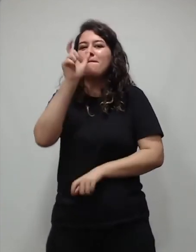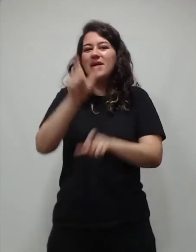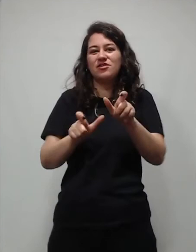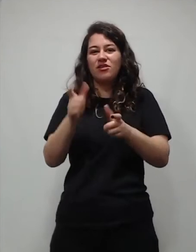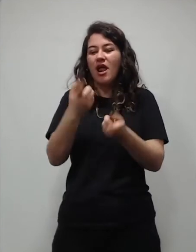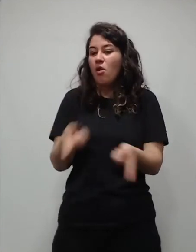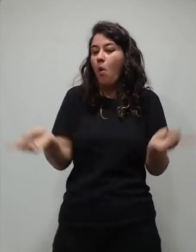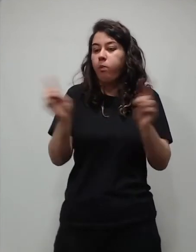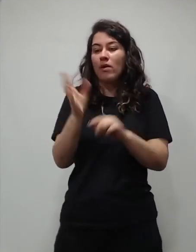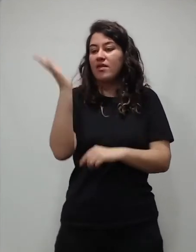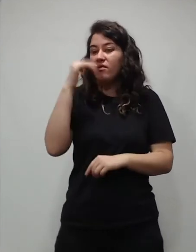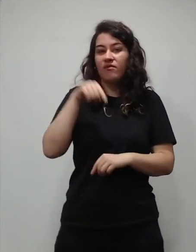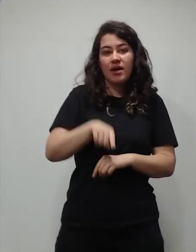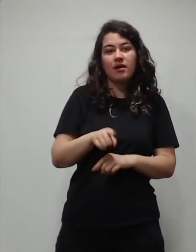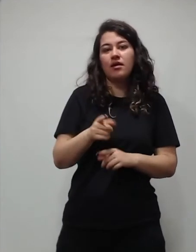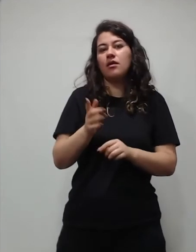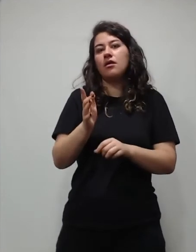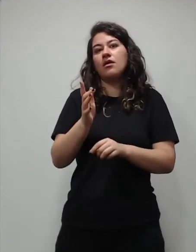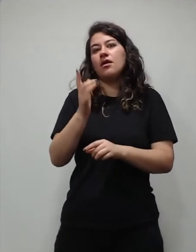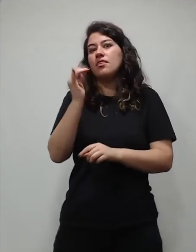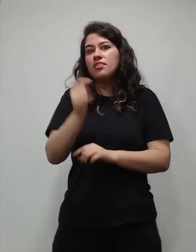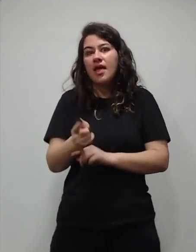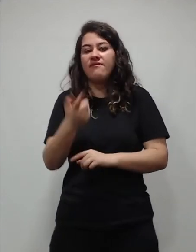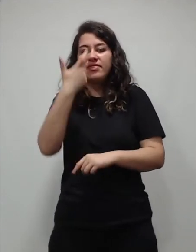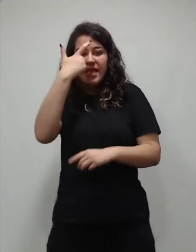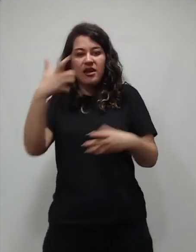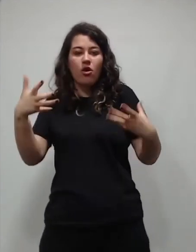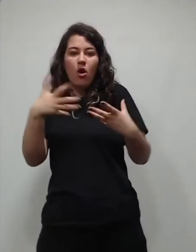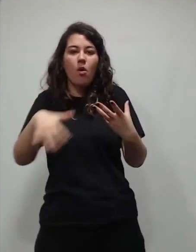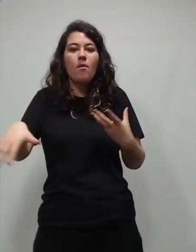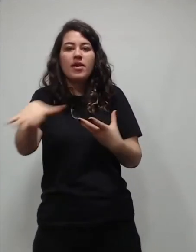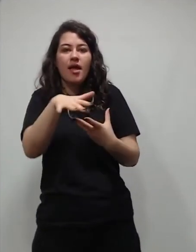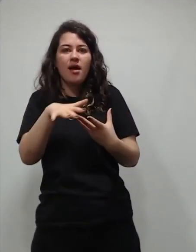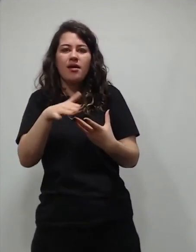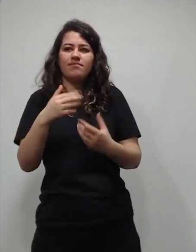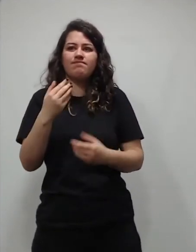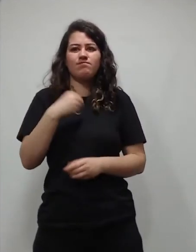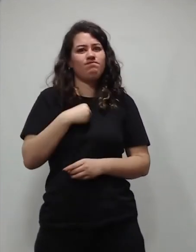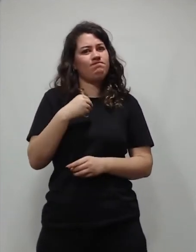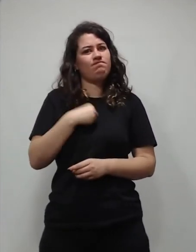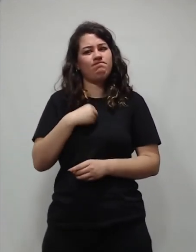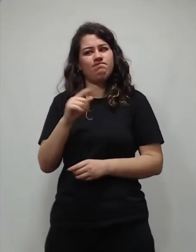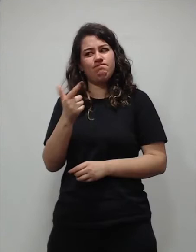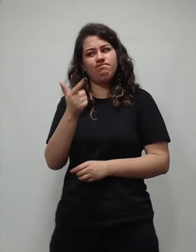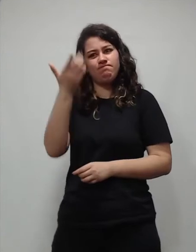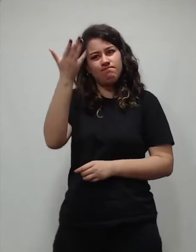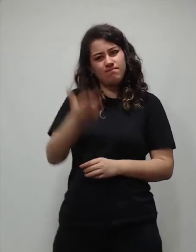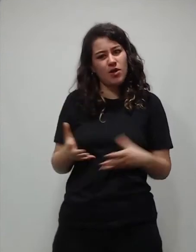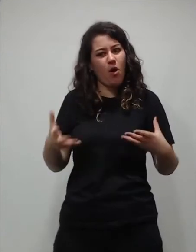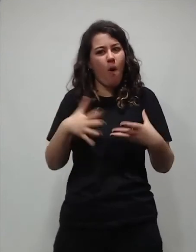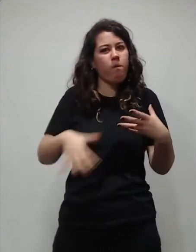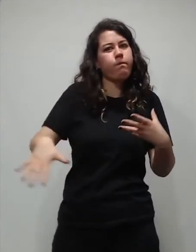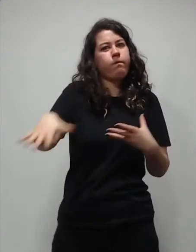nuevo Seremos y tenga que ser visto por técnicos de la comunidad y hay desconfianza de que desde la